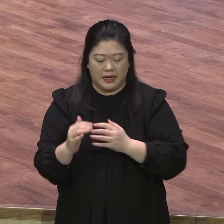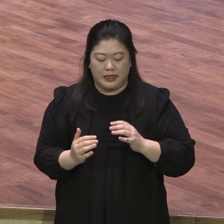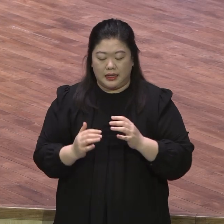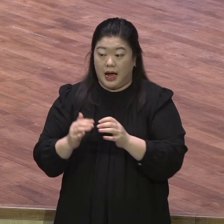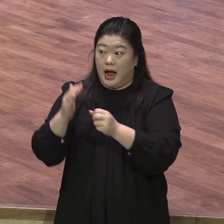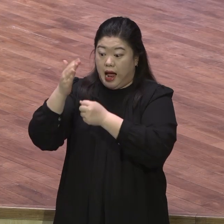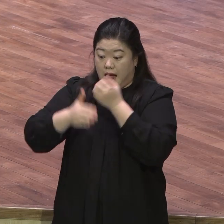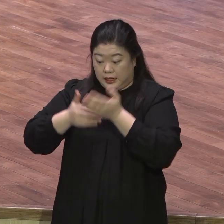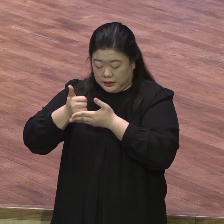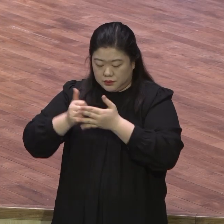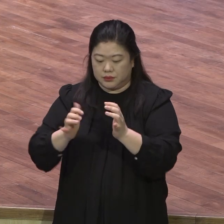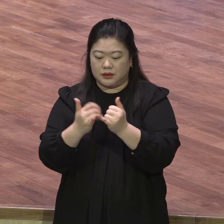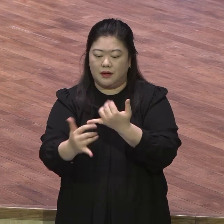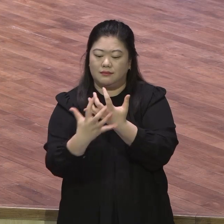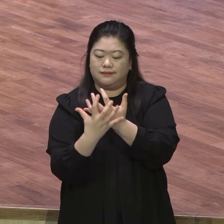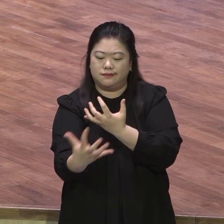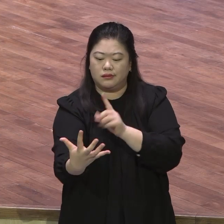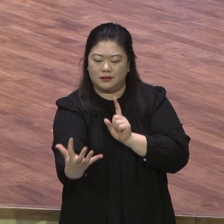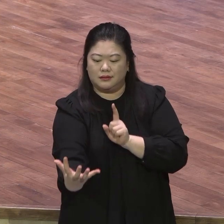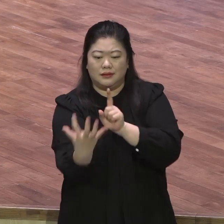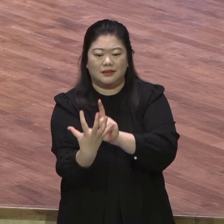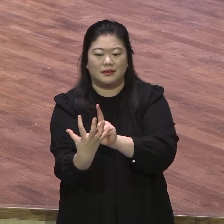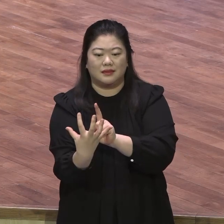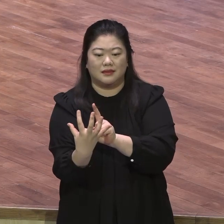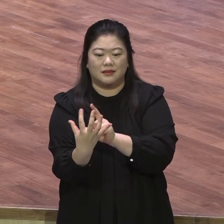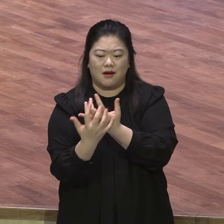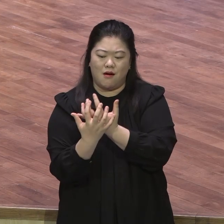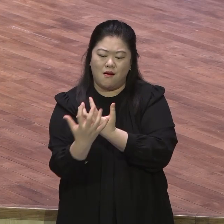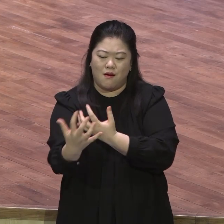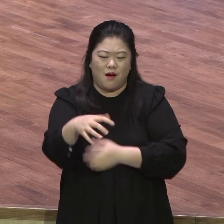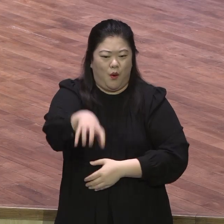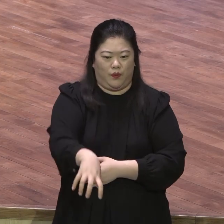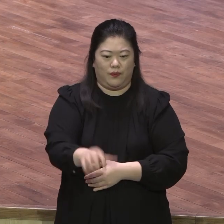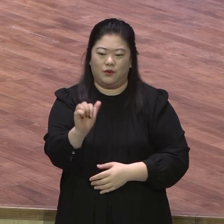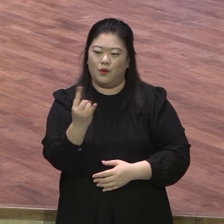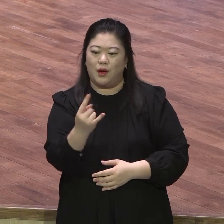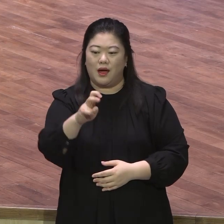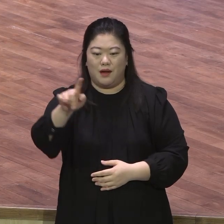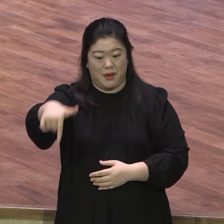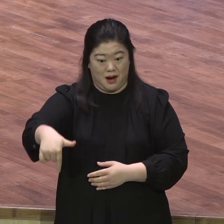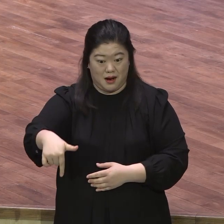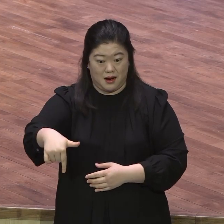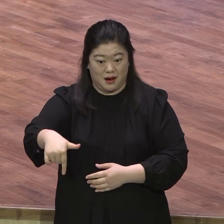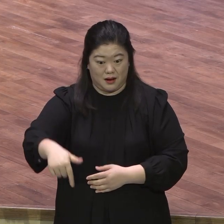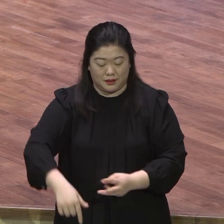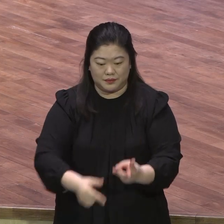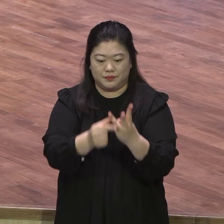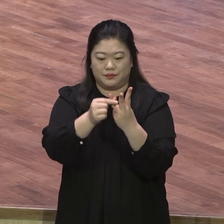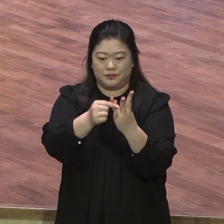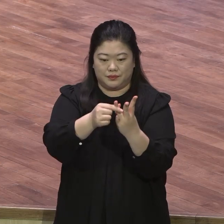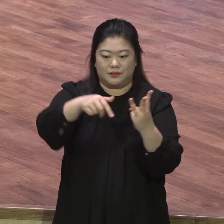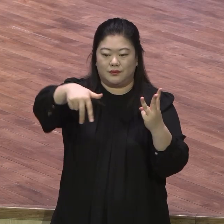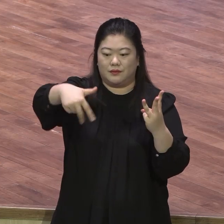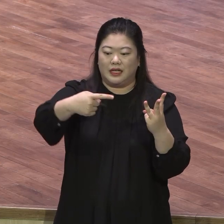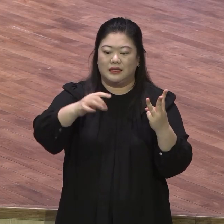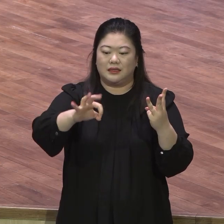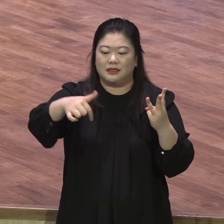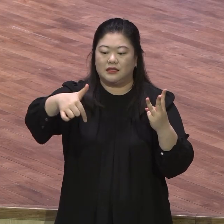백성들이 만나는 장소. 이게 회막이. 그리고 정금마을이라고도 하는데